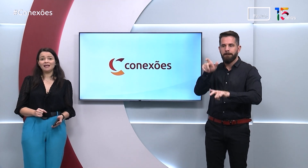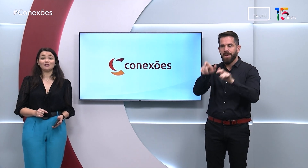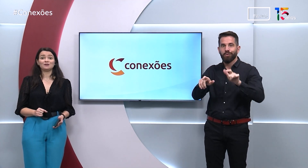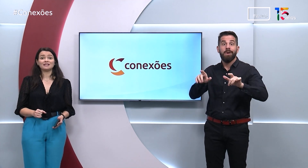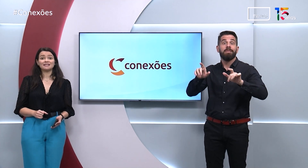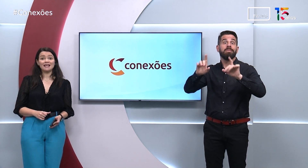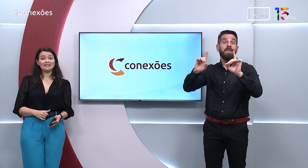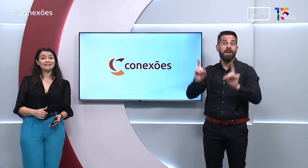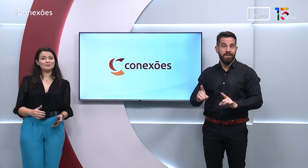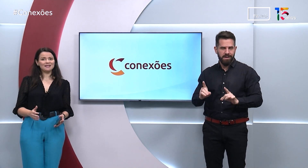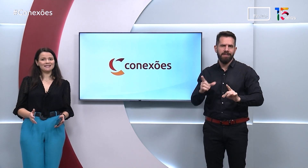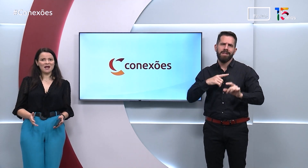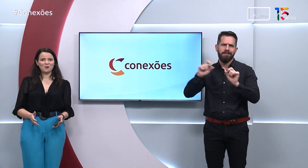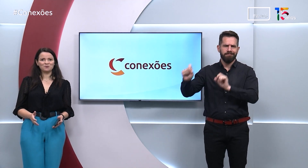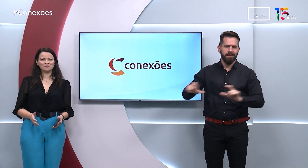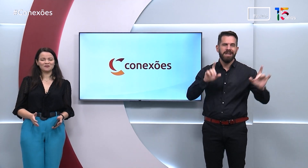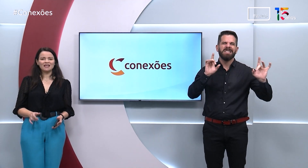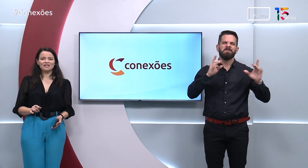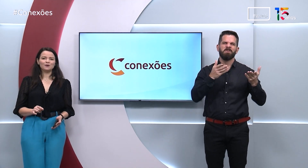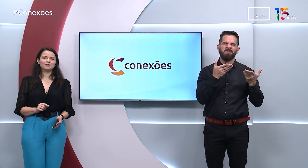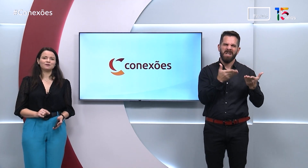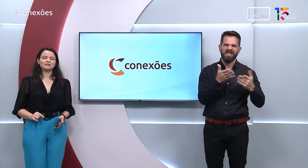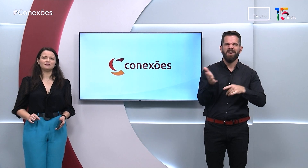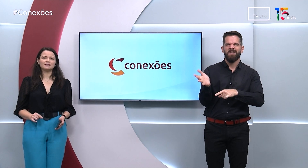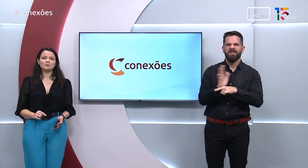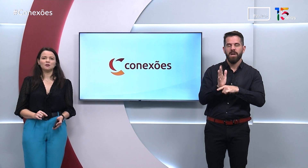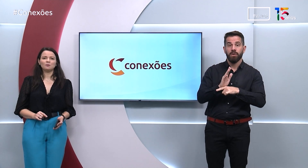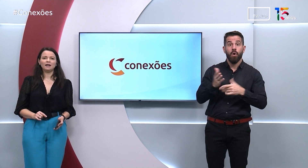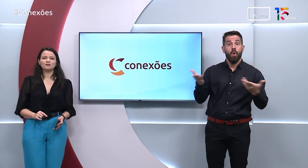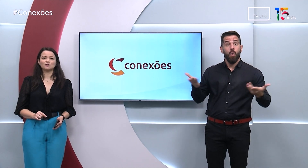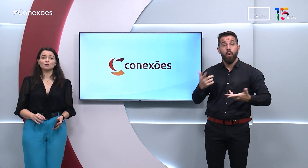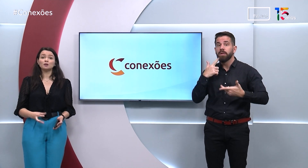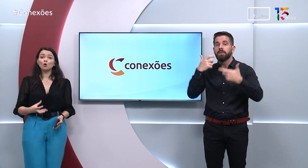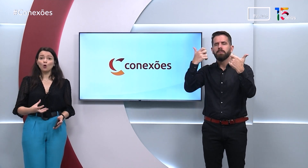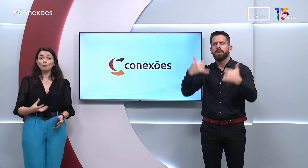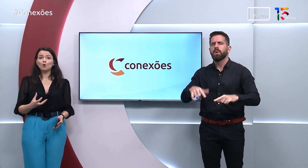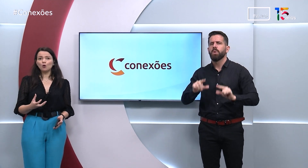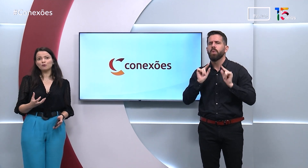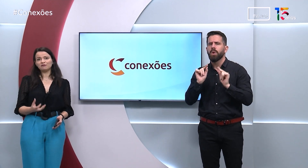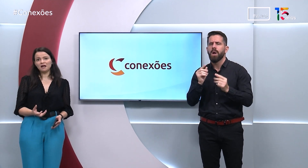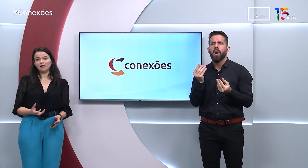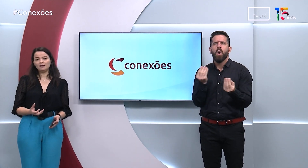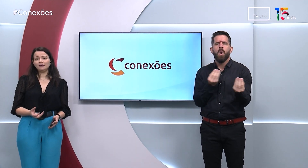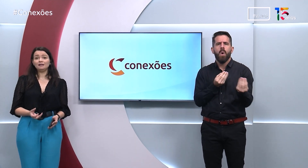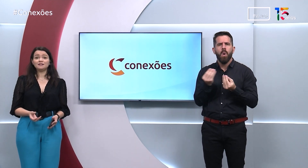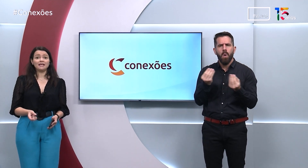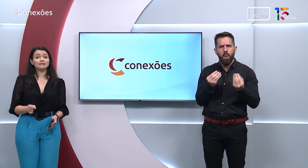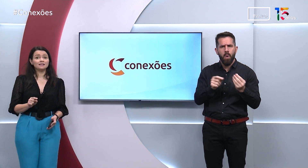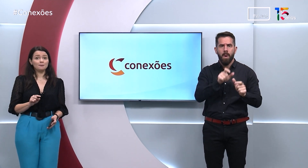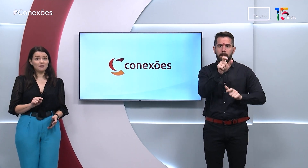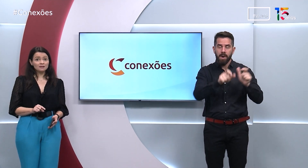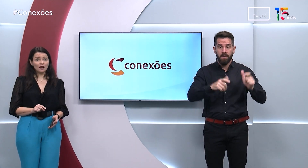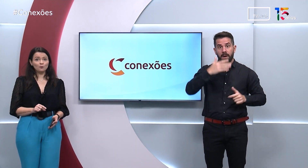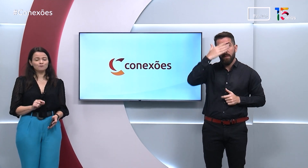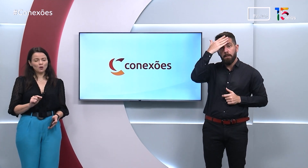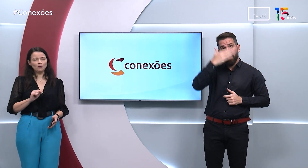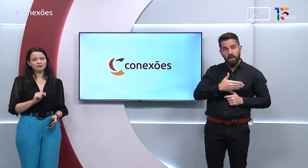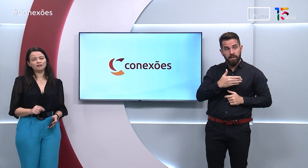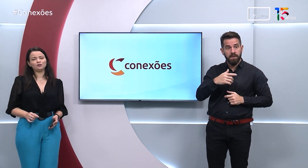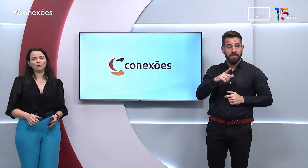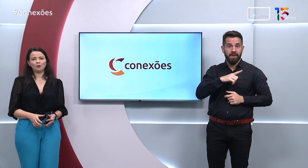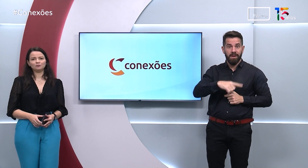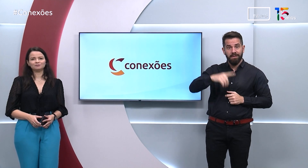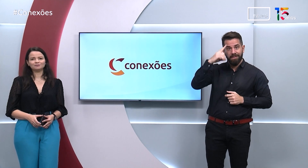trabalho, na nossa série especial. E hoje você fica sabendo mais sobre como comprovar deficiência mental